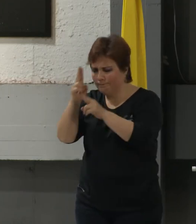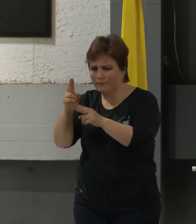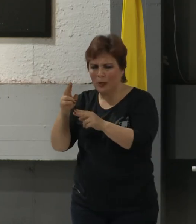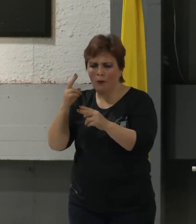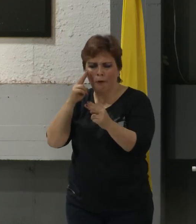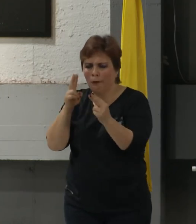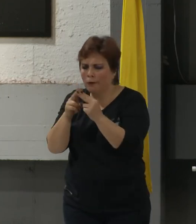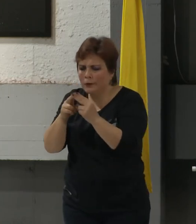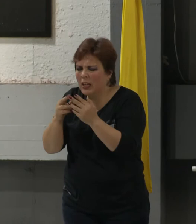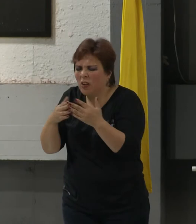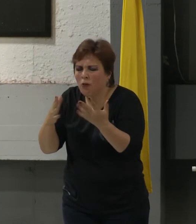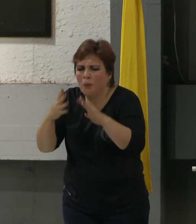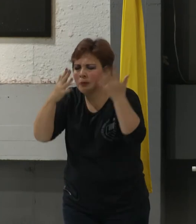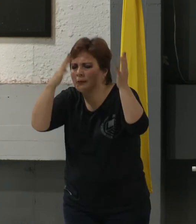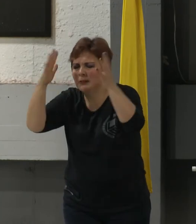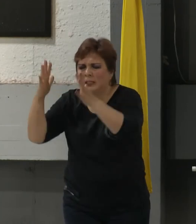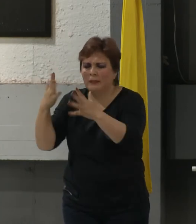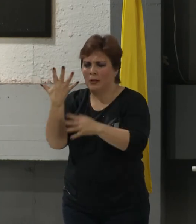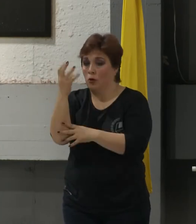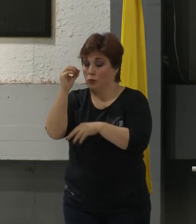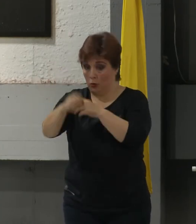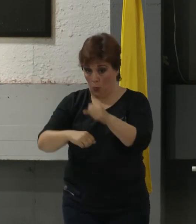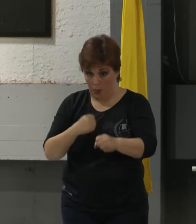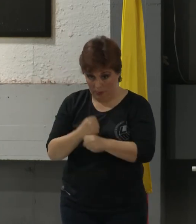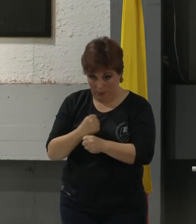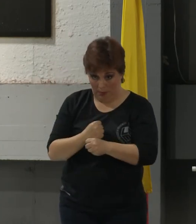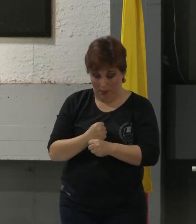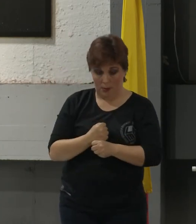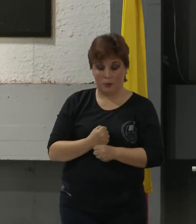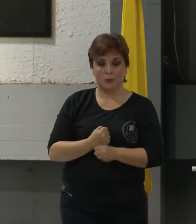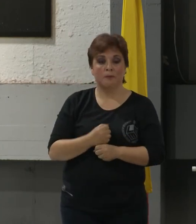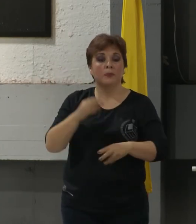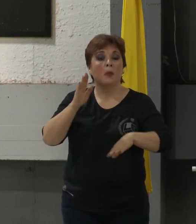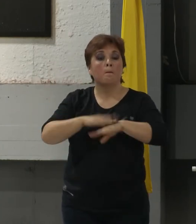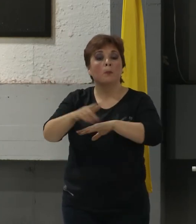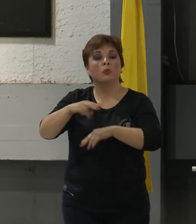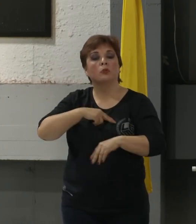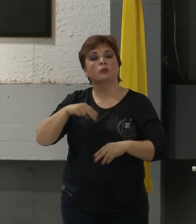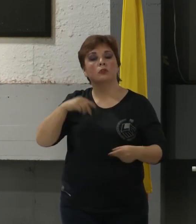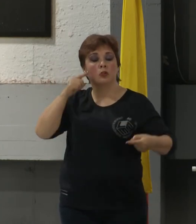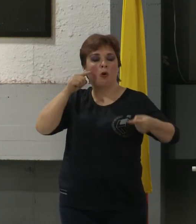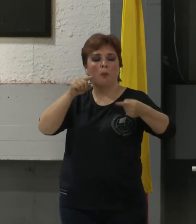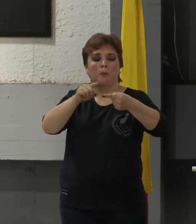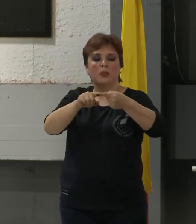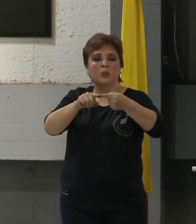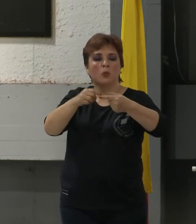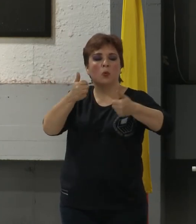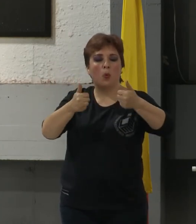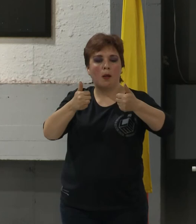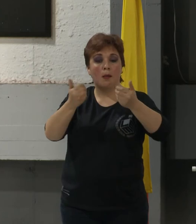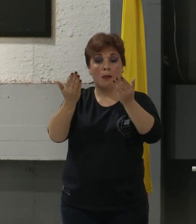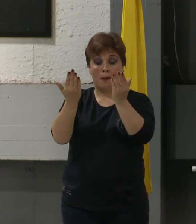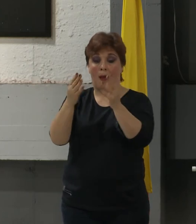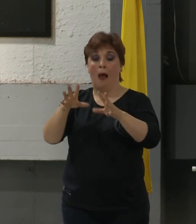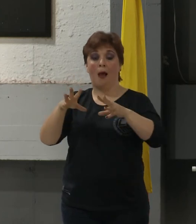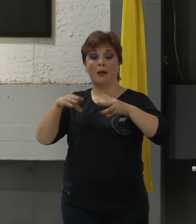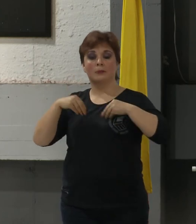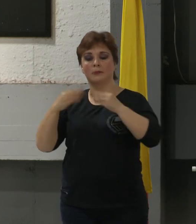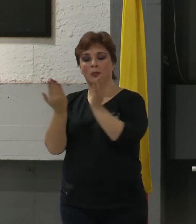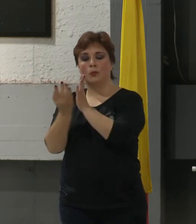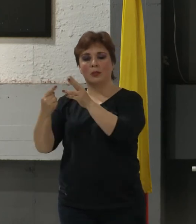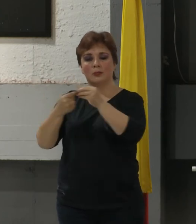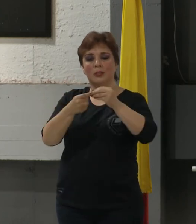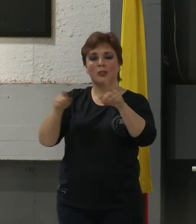y en este marco nos planteamos los objetivos de reconocer la educación especial como un campo de formación de maestros